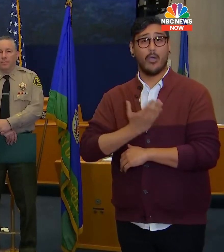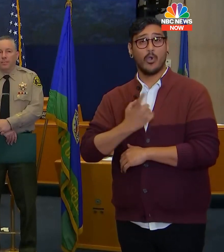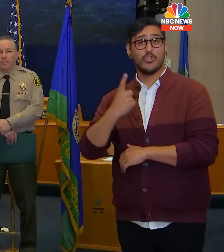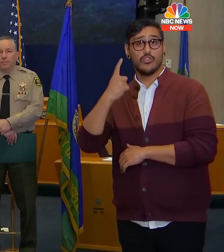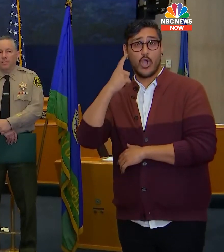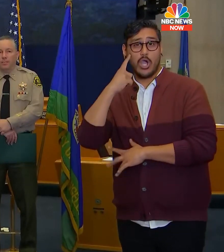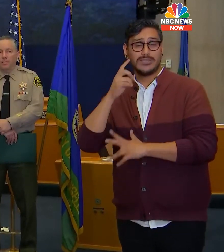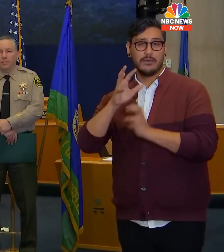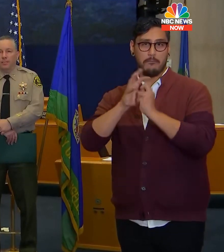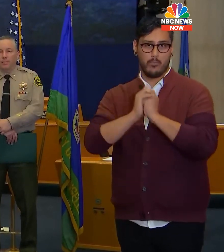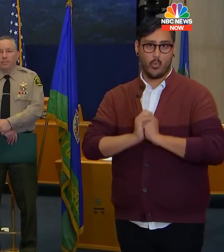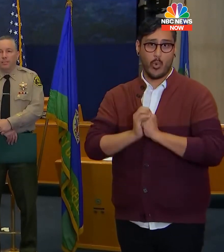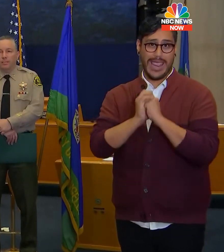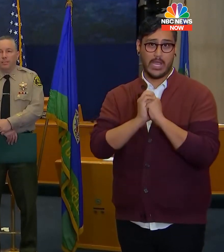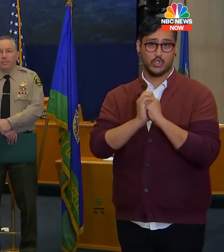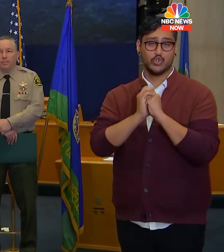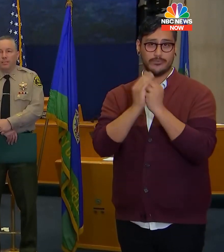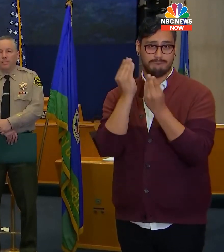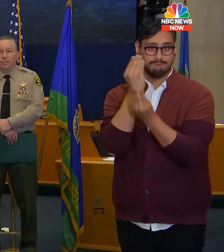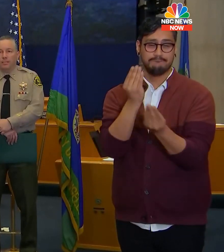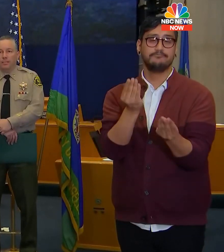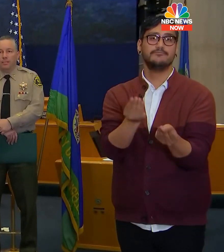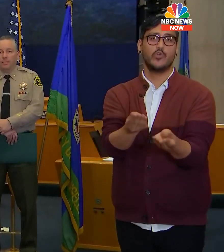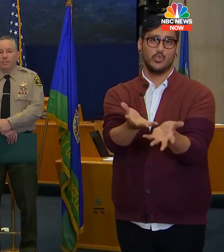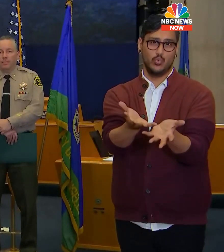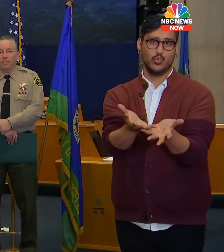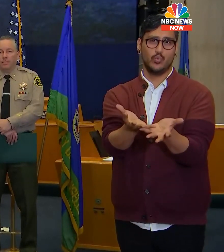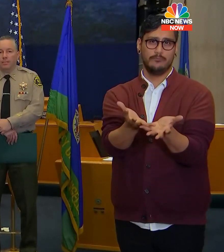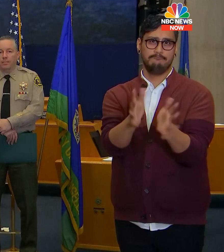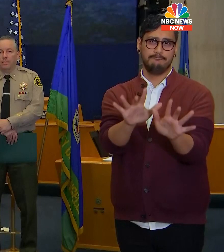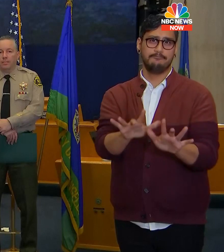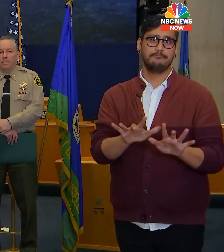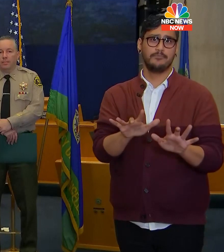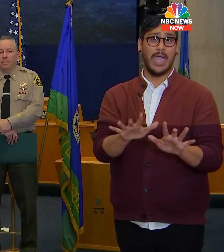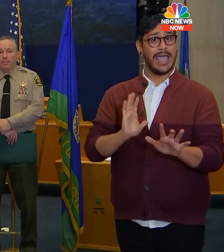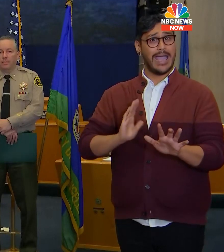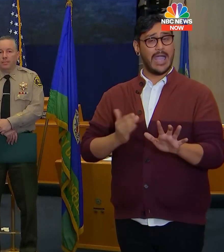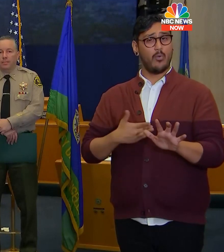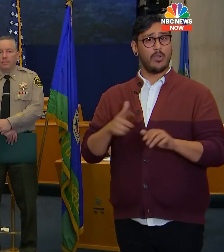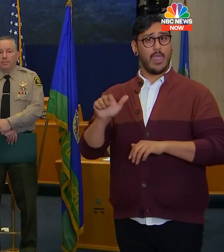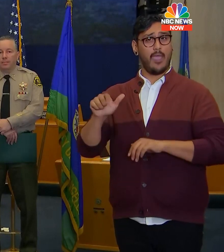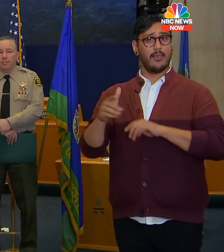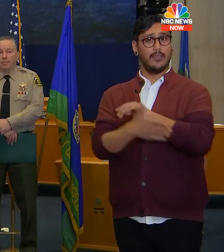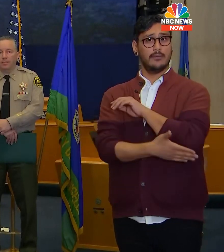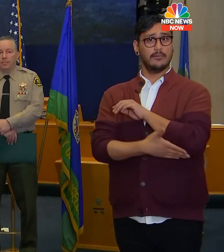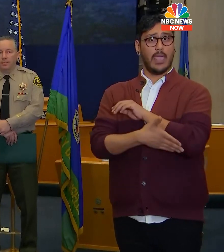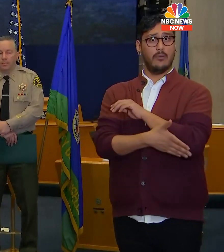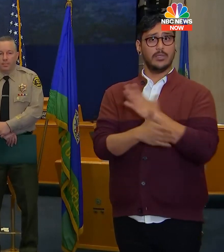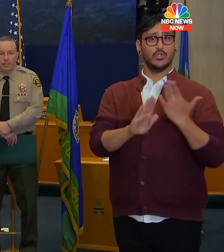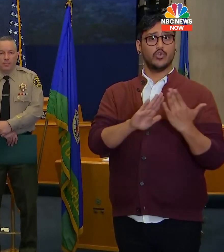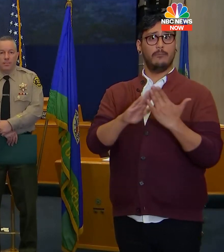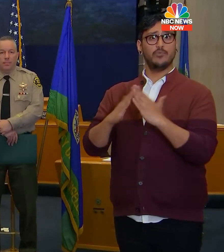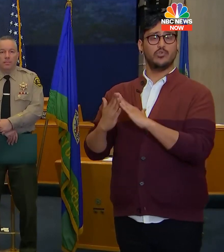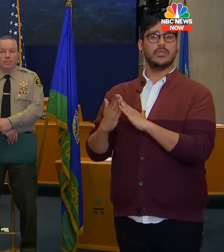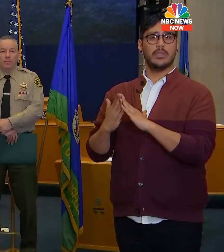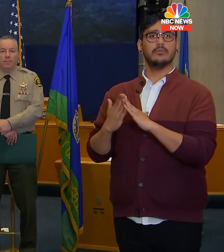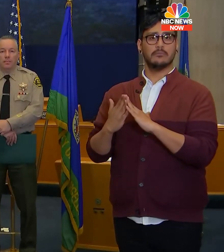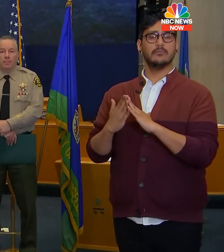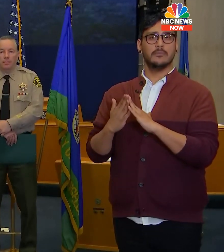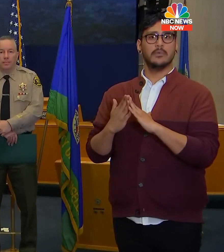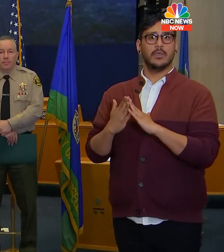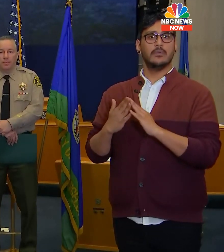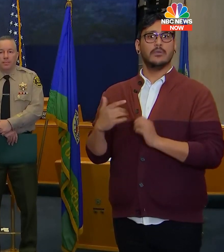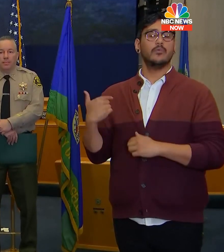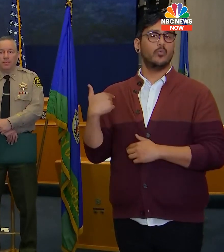pensamientos y oraciones están con ustedes. Nuestra comunidad del condado de Los Ángeles siente mucho su pérdida y